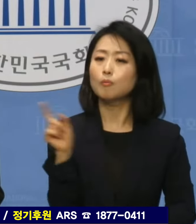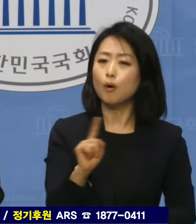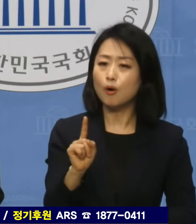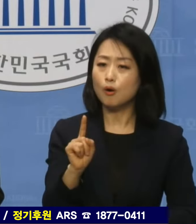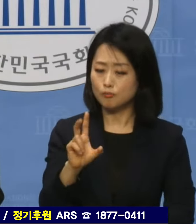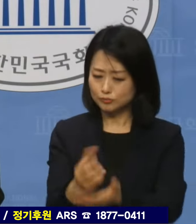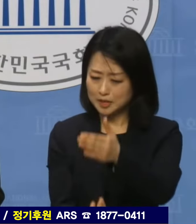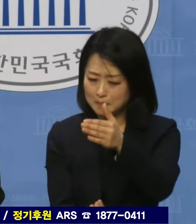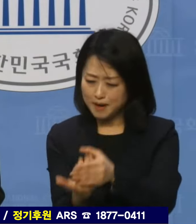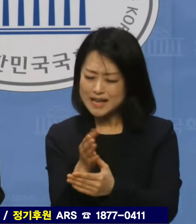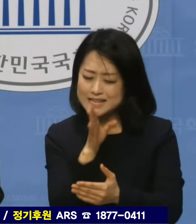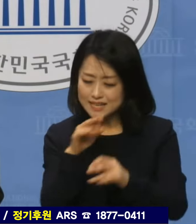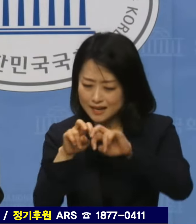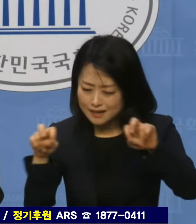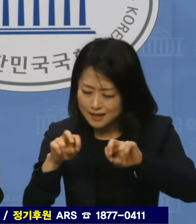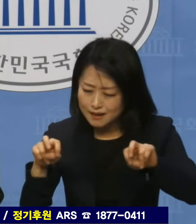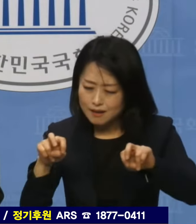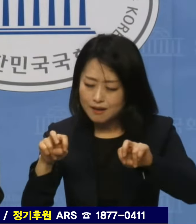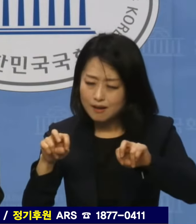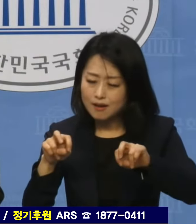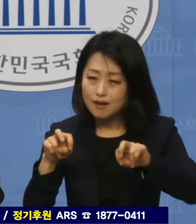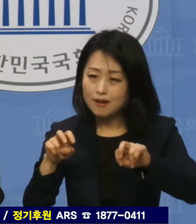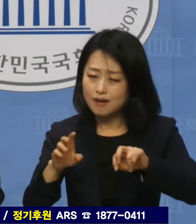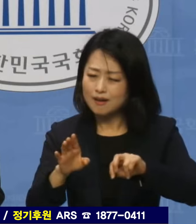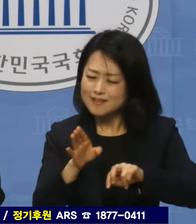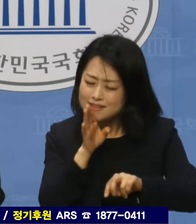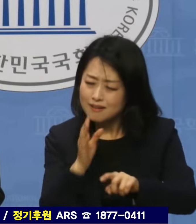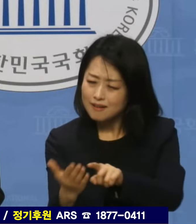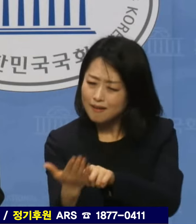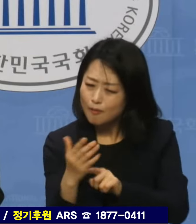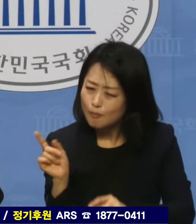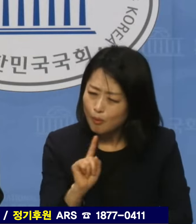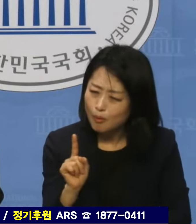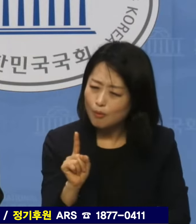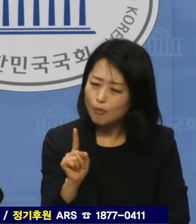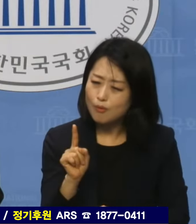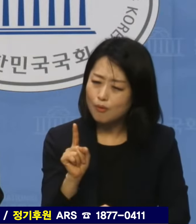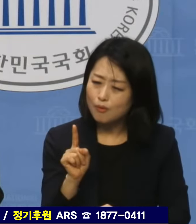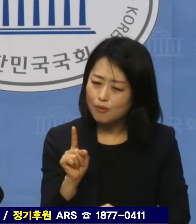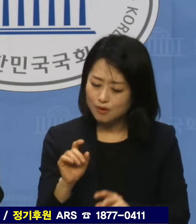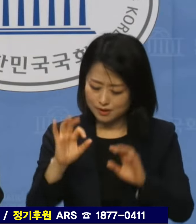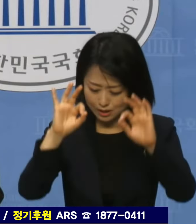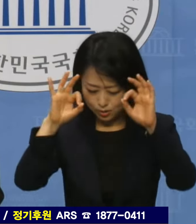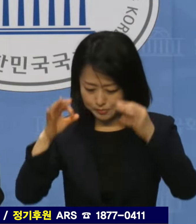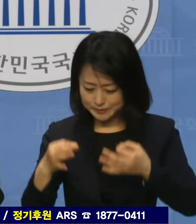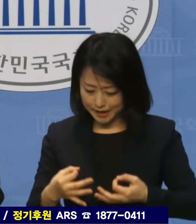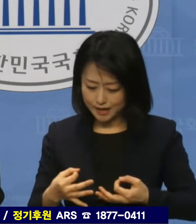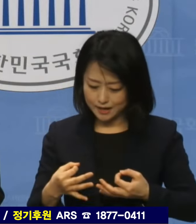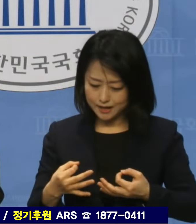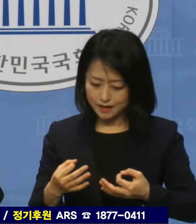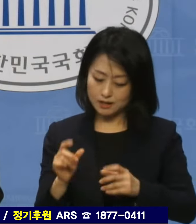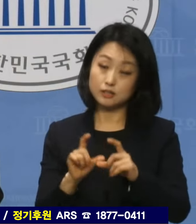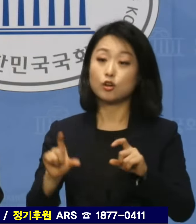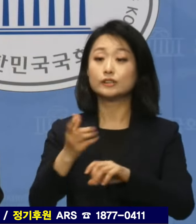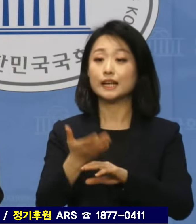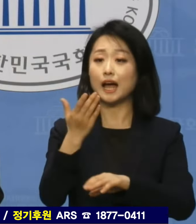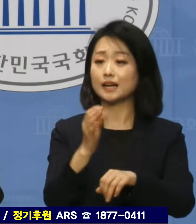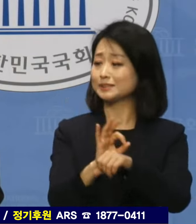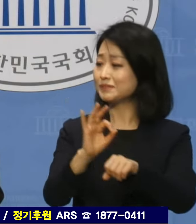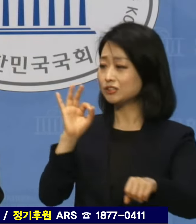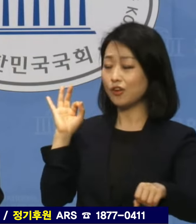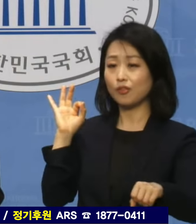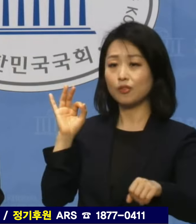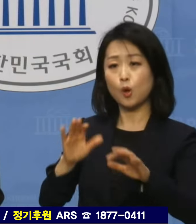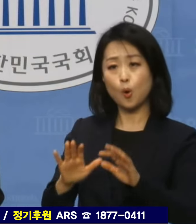진실은 온전히 밝혀냈는지 되돌아봅니다. 더 이상 10년 전